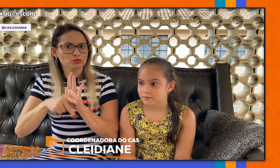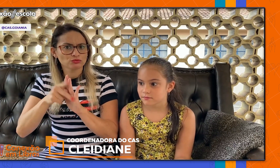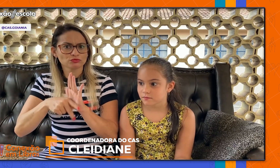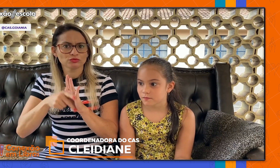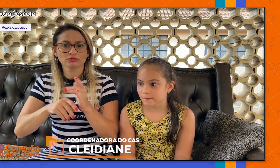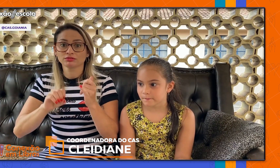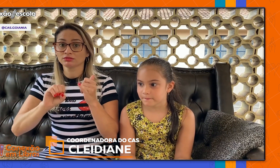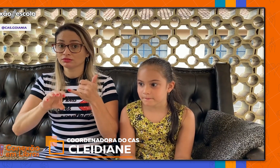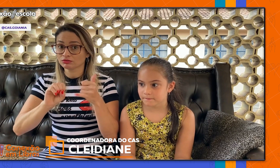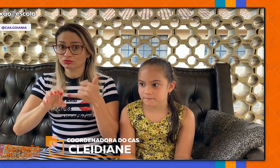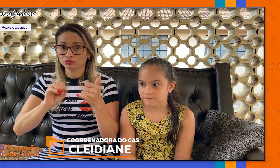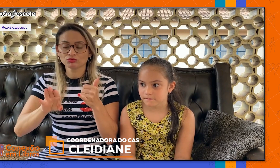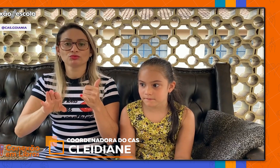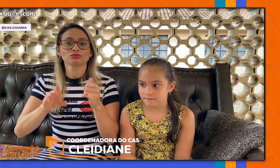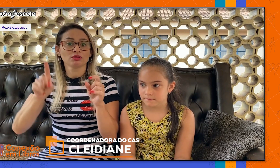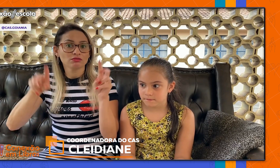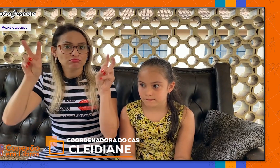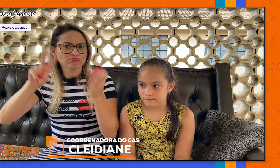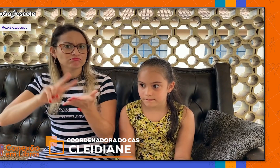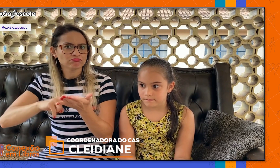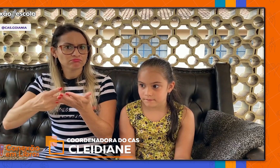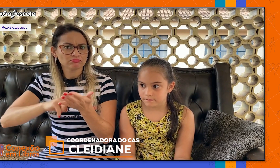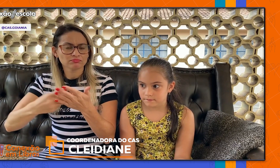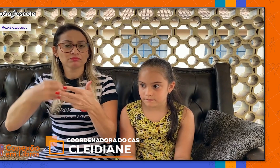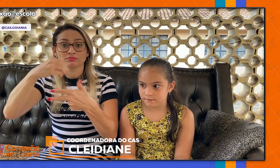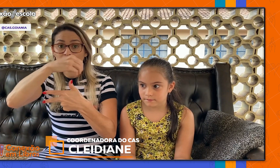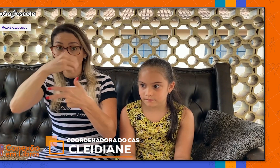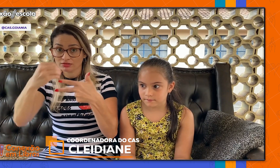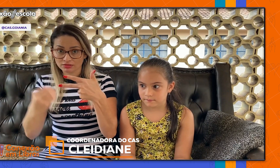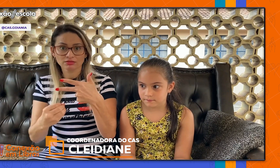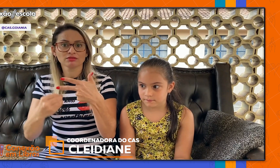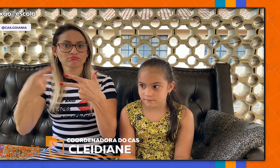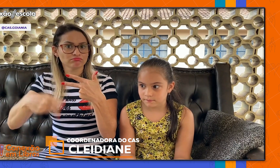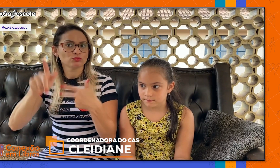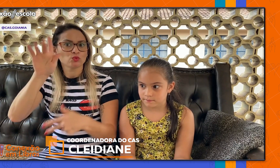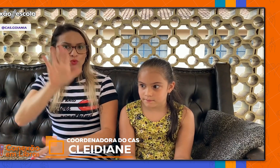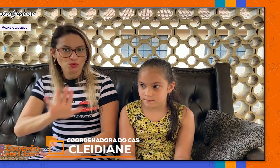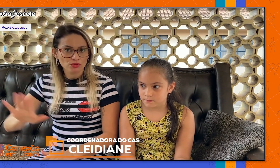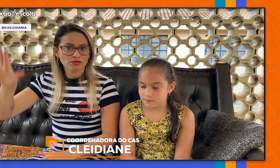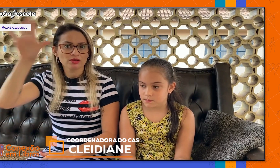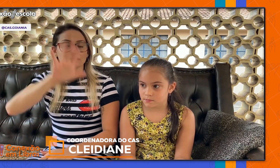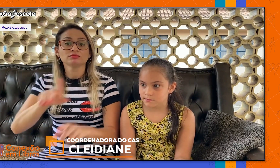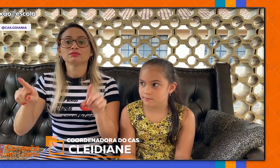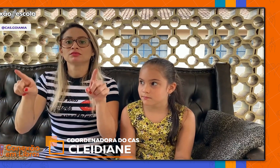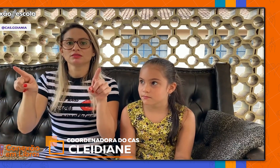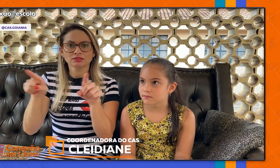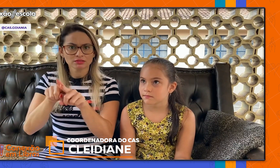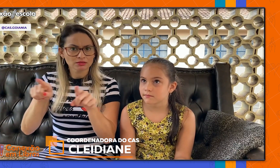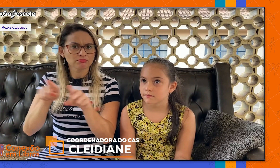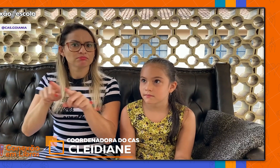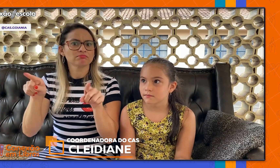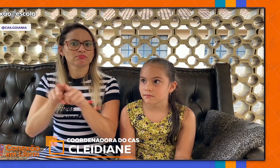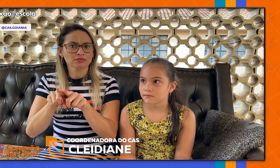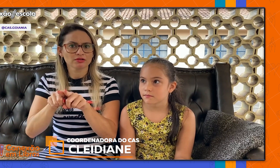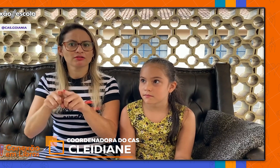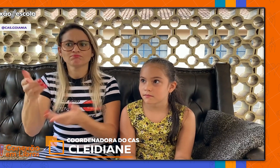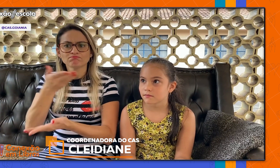Trabalho como organização de projetos que vem da SEDUC, com alguns temas relacionados ao Enem, principalmente material que vem de